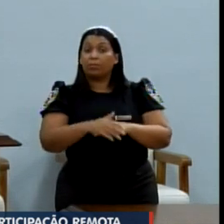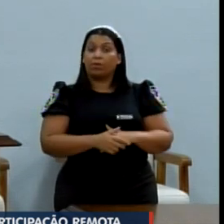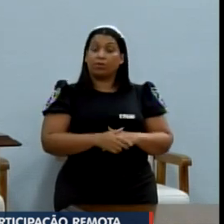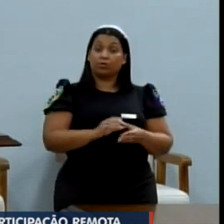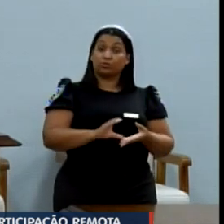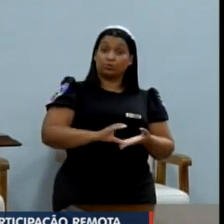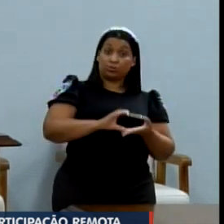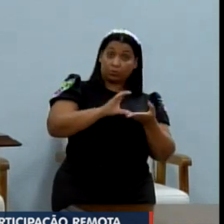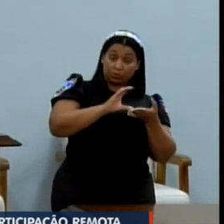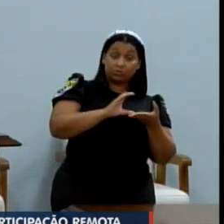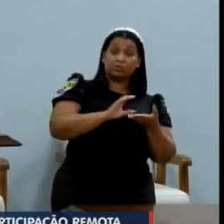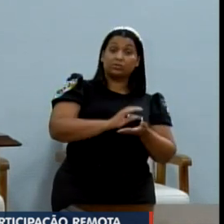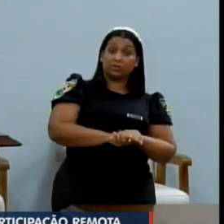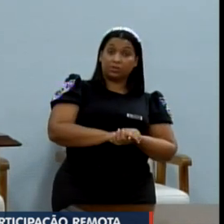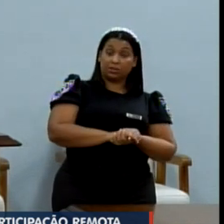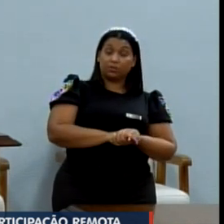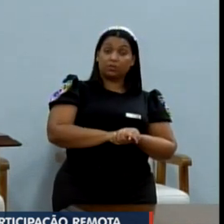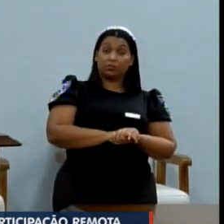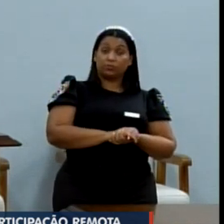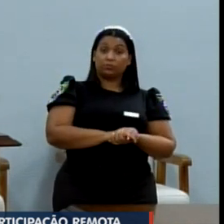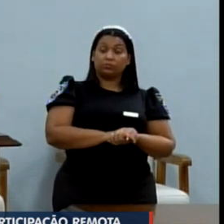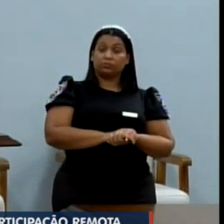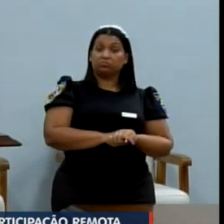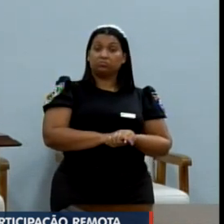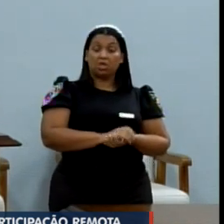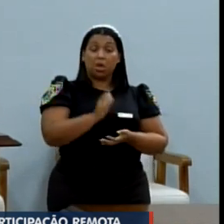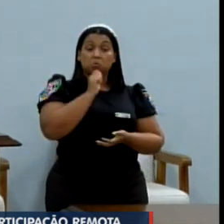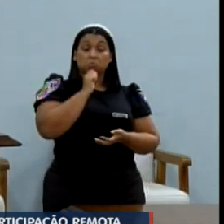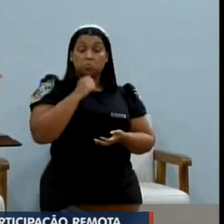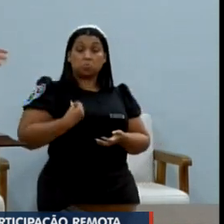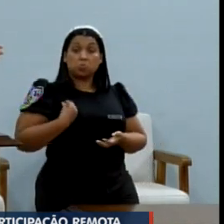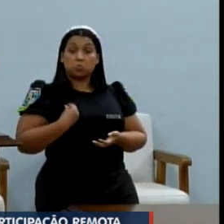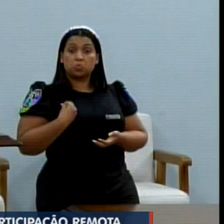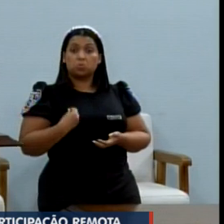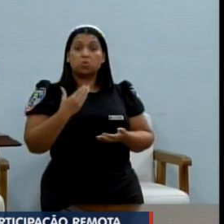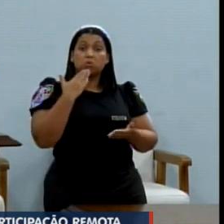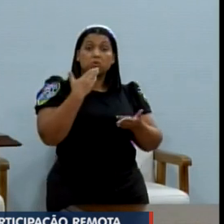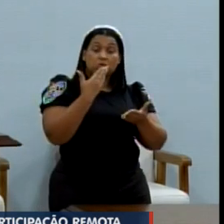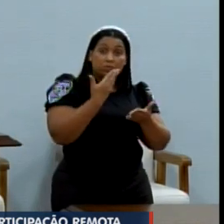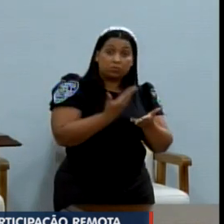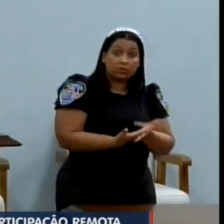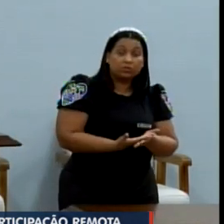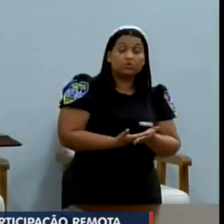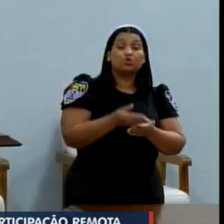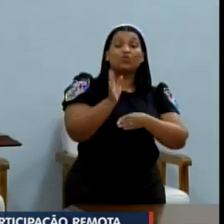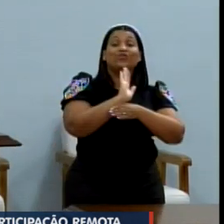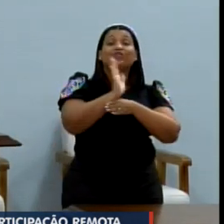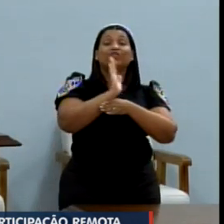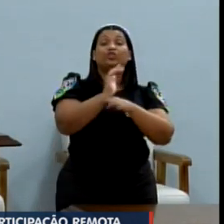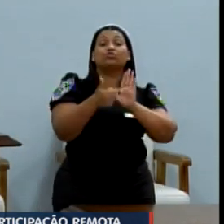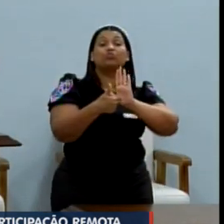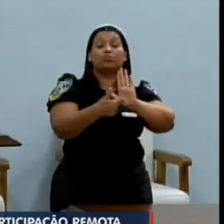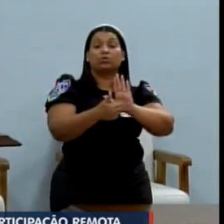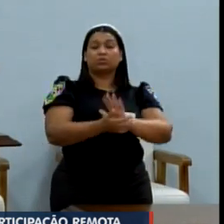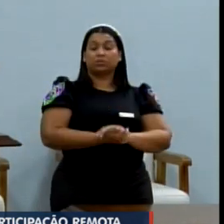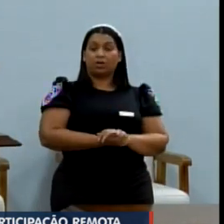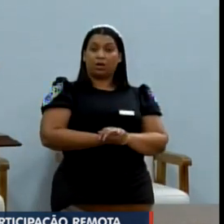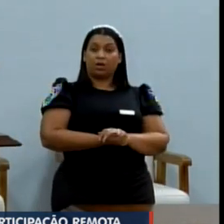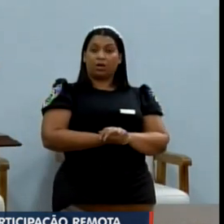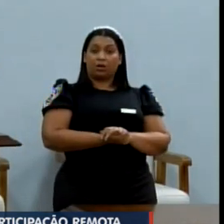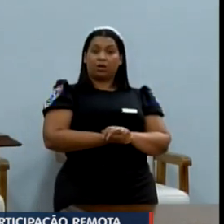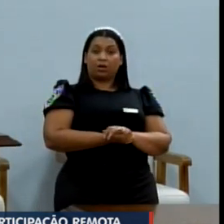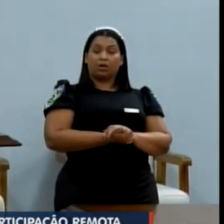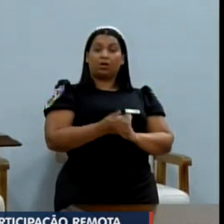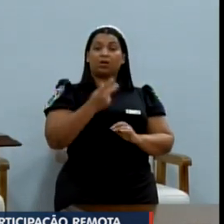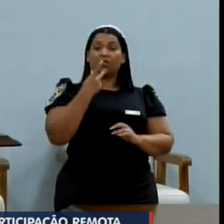conselho o tipo de intervenção que ele fez ele não estava presente pediu para que passasse um vídeo ele falou durante